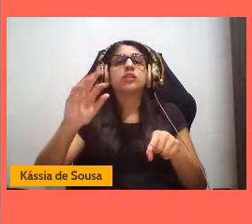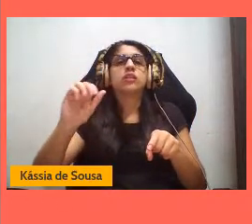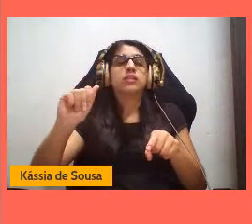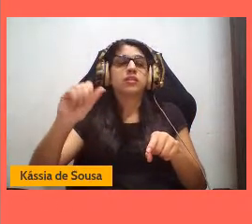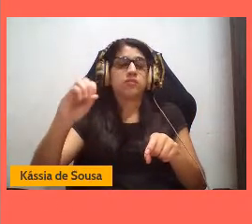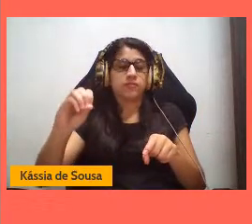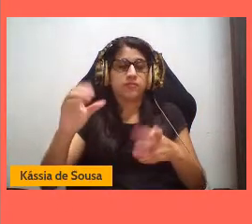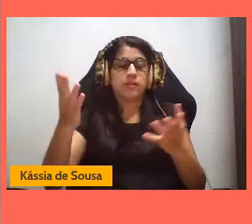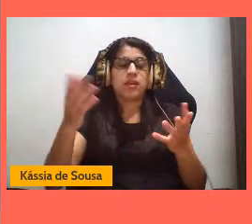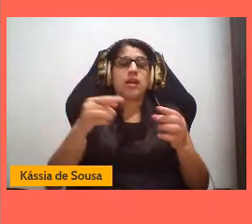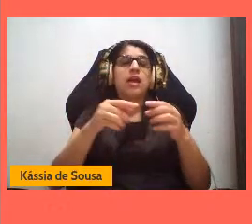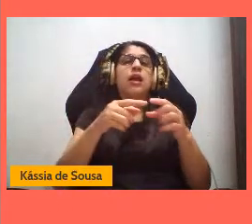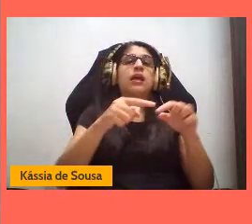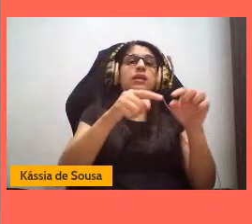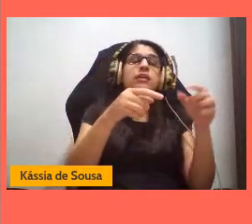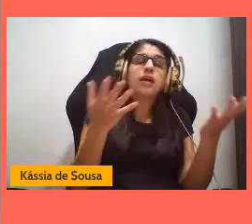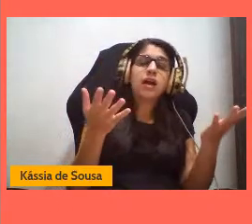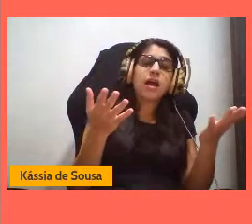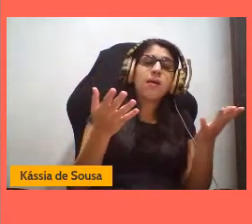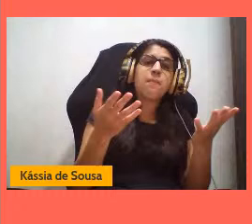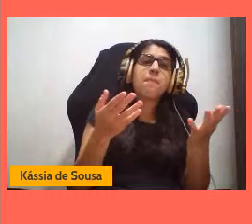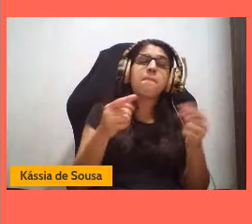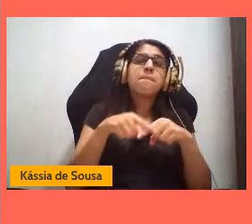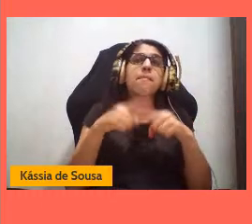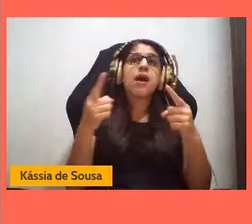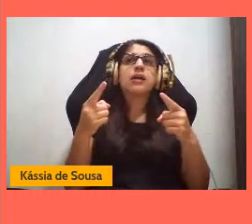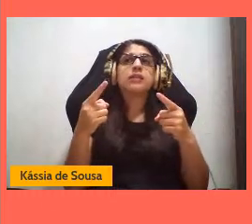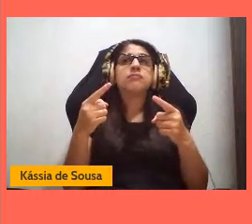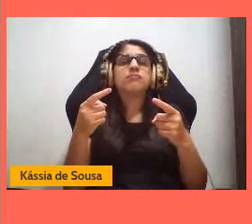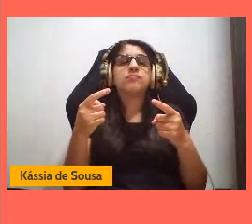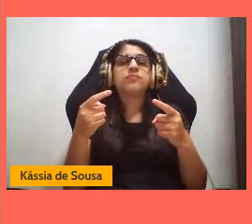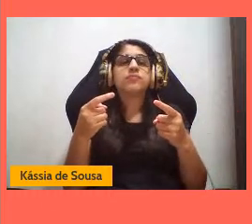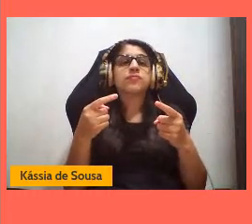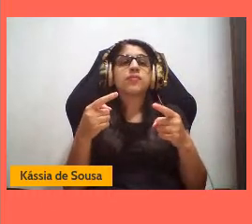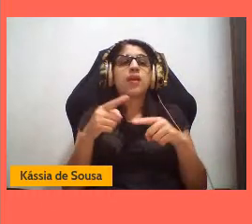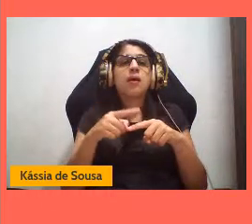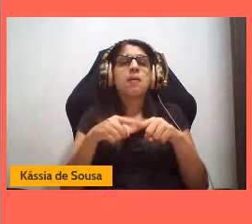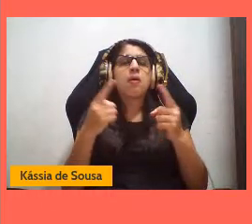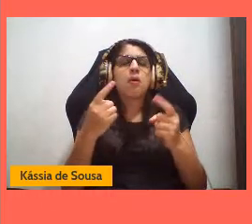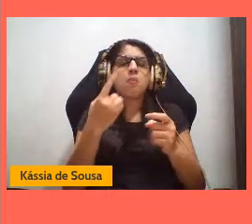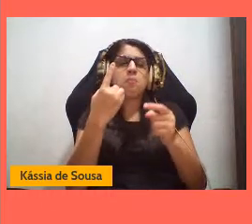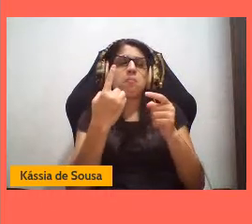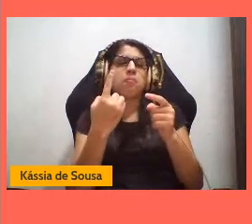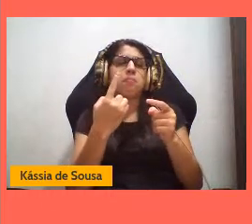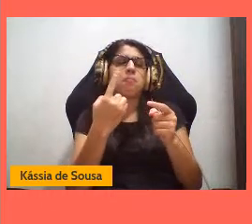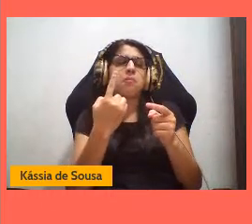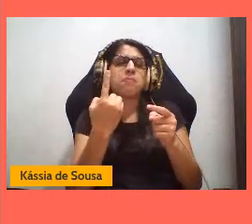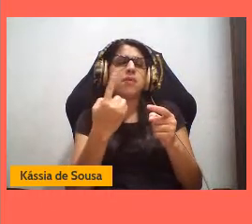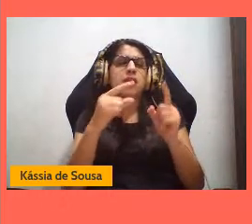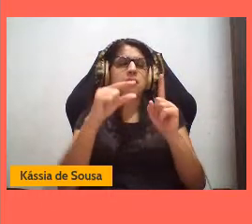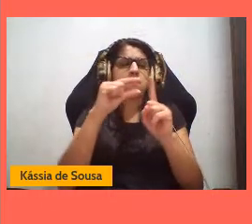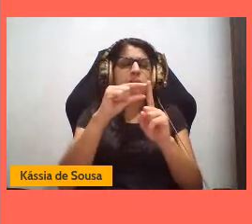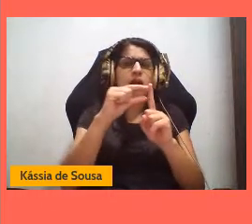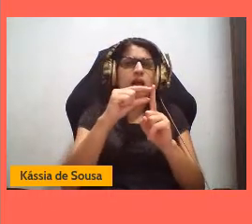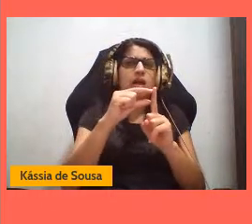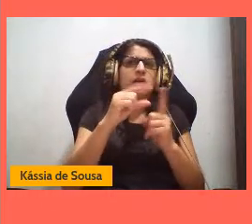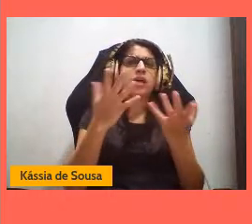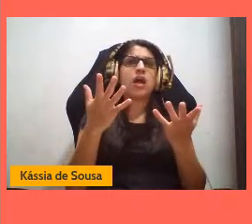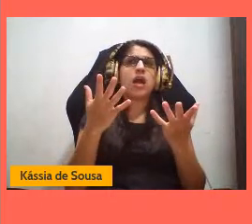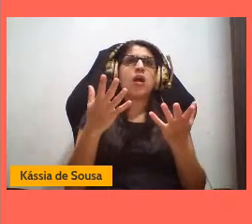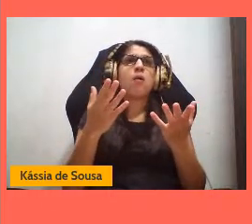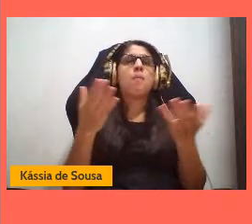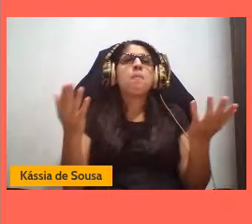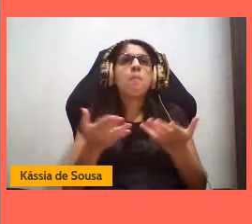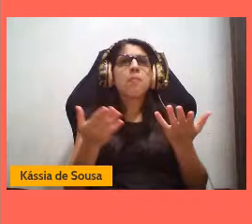de abertura, enfim. Mas, assim, para mim, uma primeira palavra é, de fato, foi um momento de